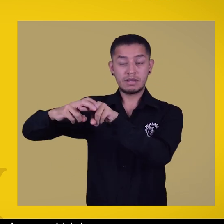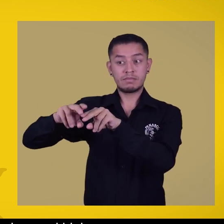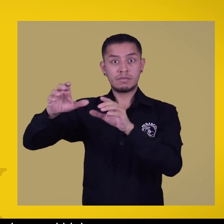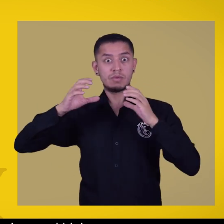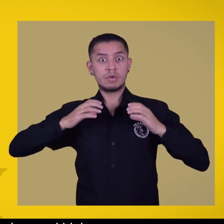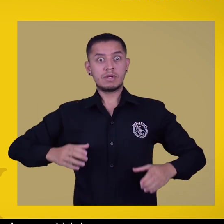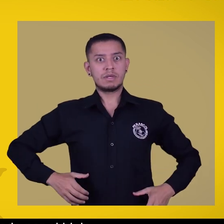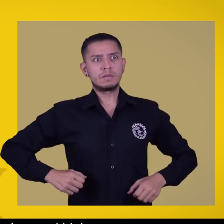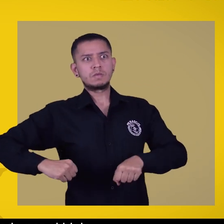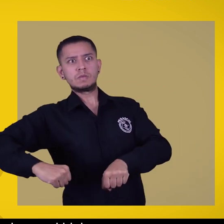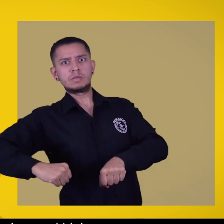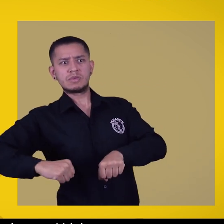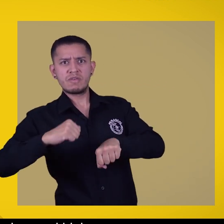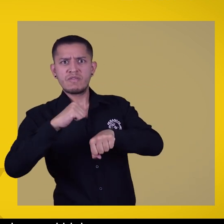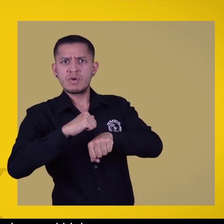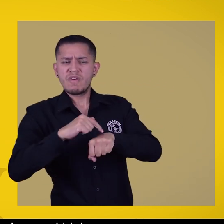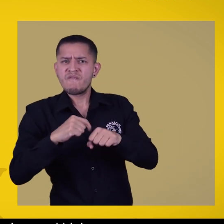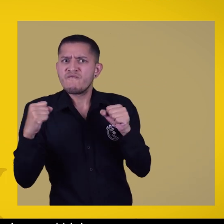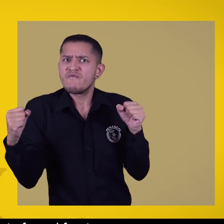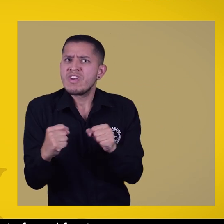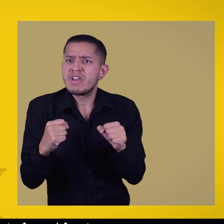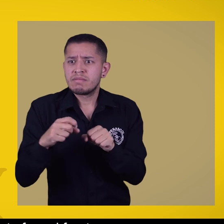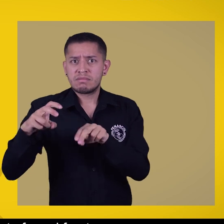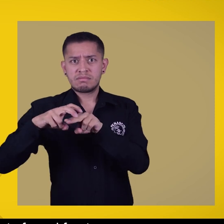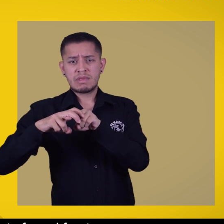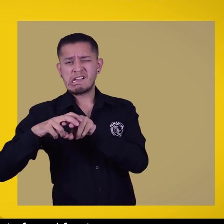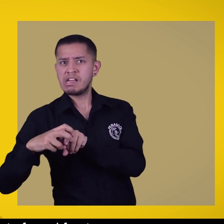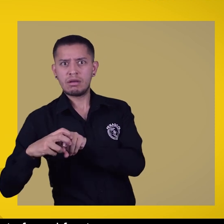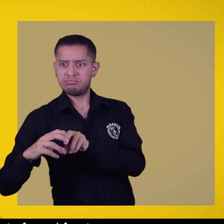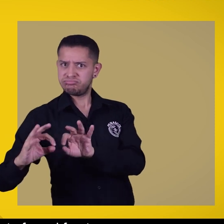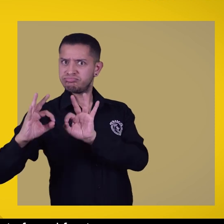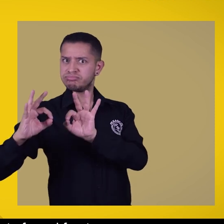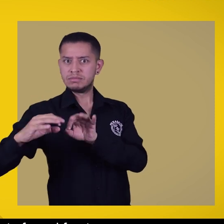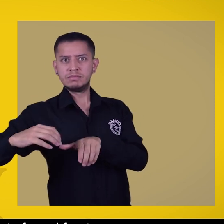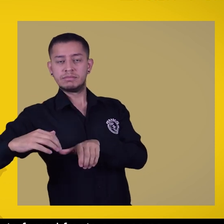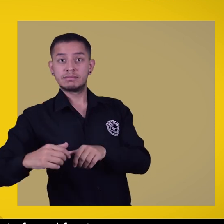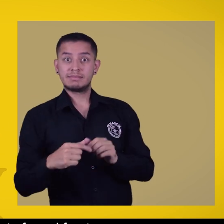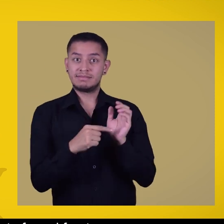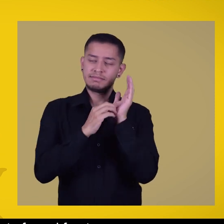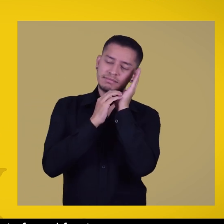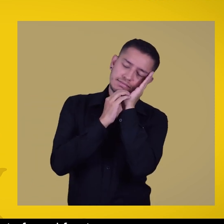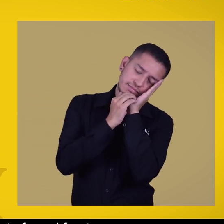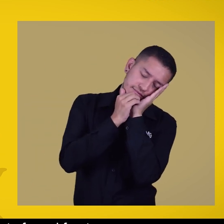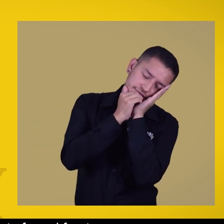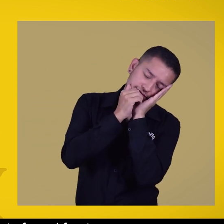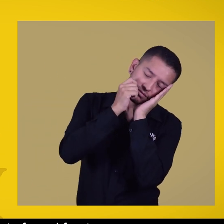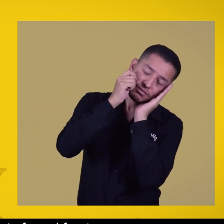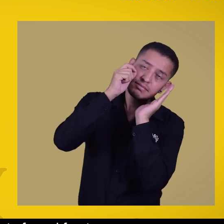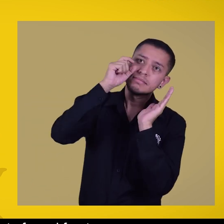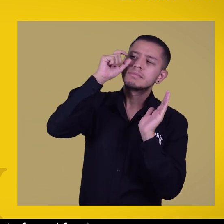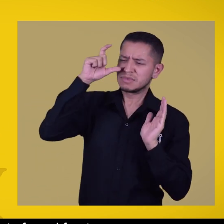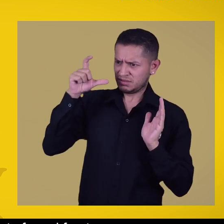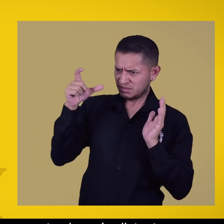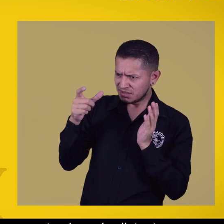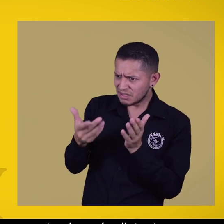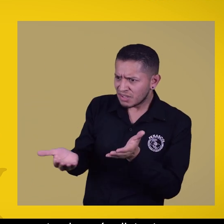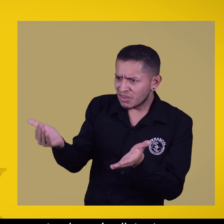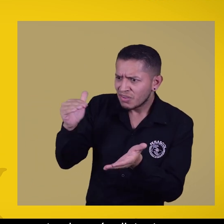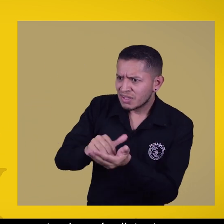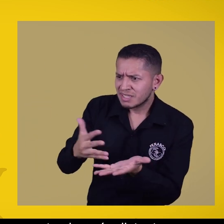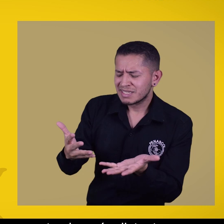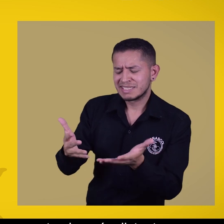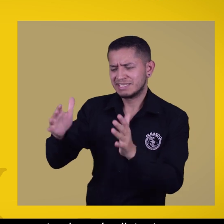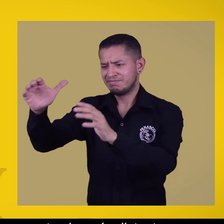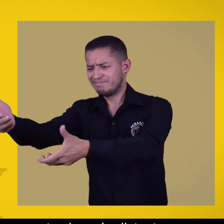muerto y petrificado por el hielo, pero sentado como un visitante formal frente a su cama. Lo